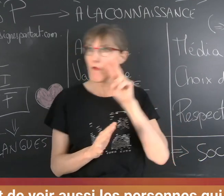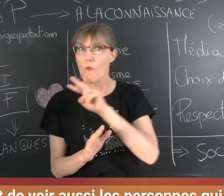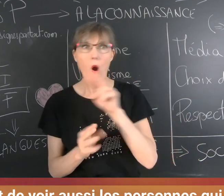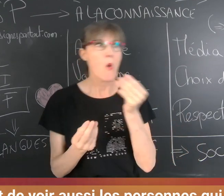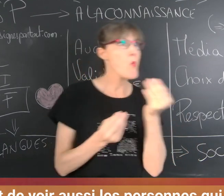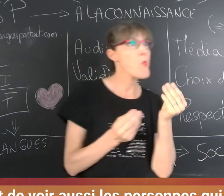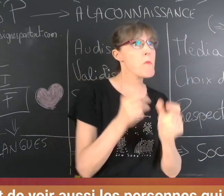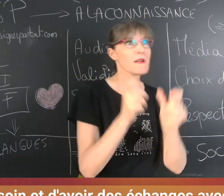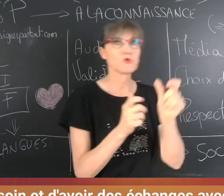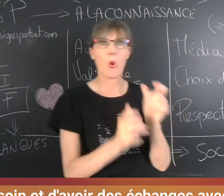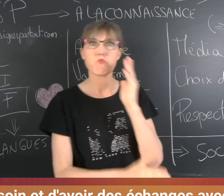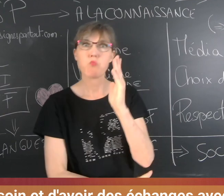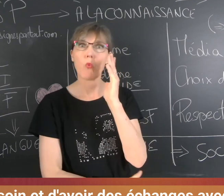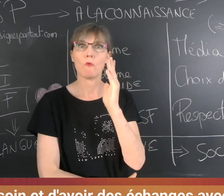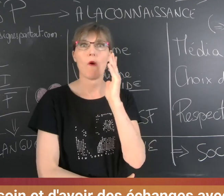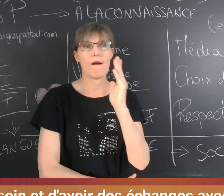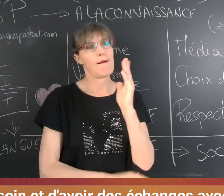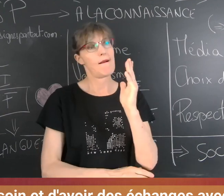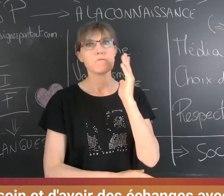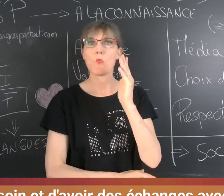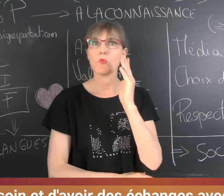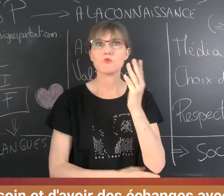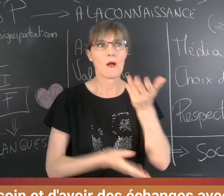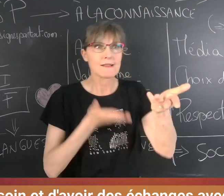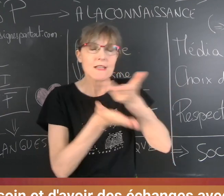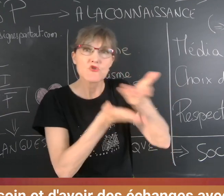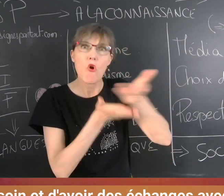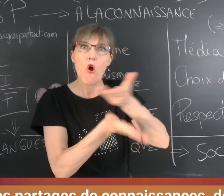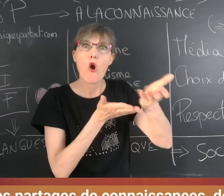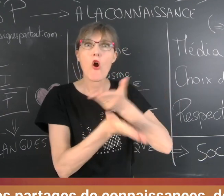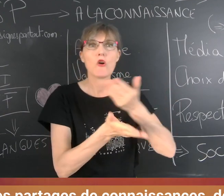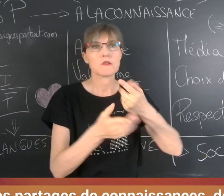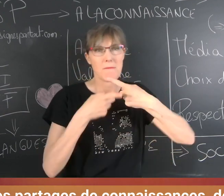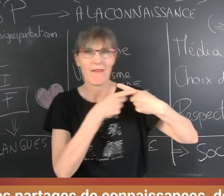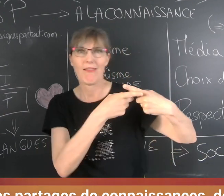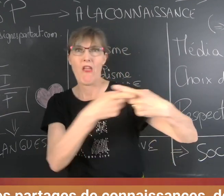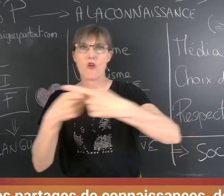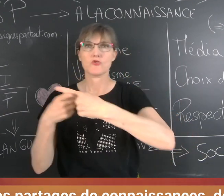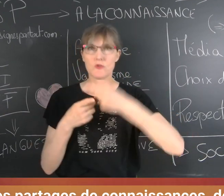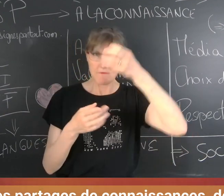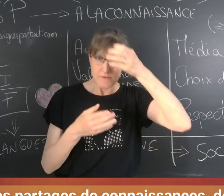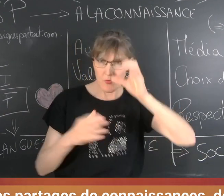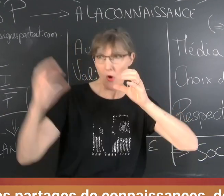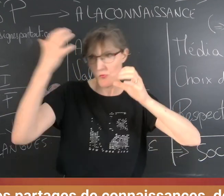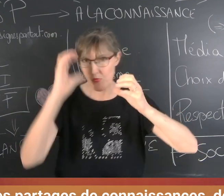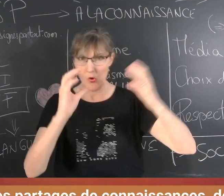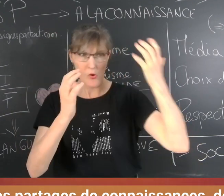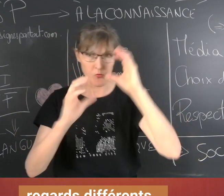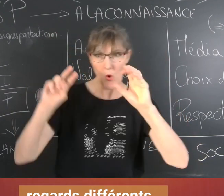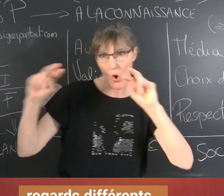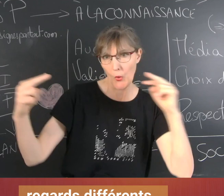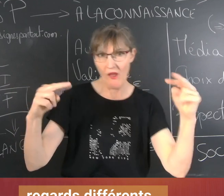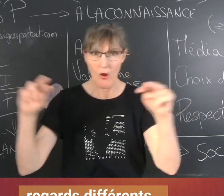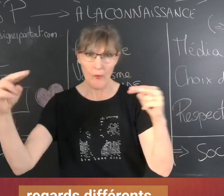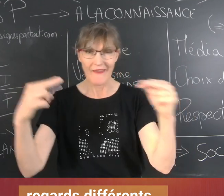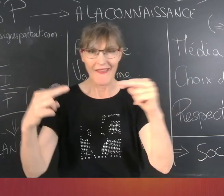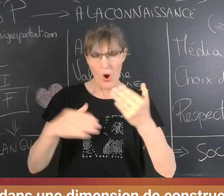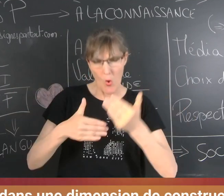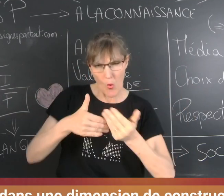signes et de voir aussi les personnes qui ont besoin et d'avoir des échanges avec elles, des partages. Voilà, du partage de connaissances, des